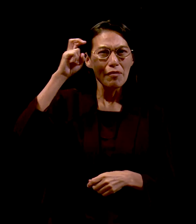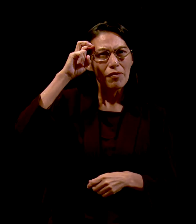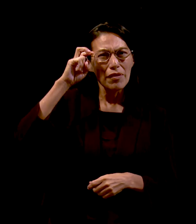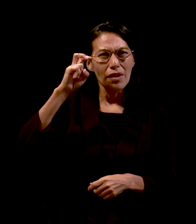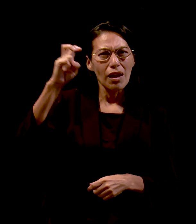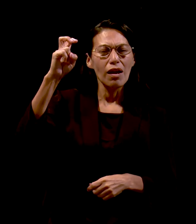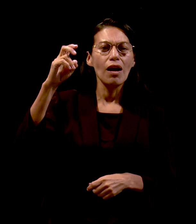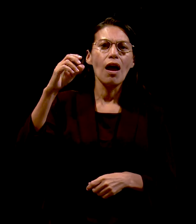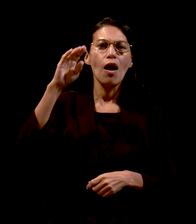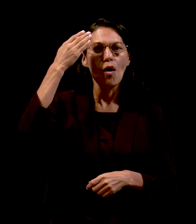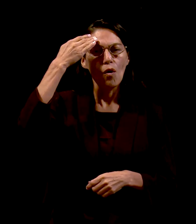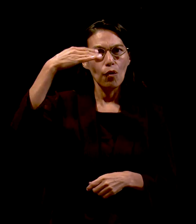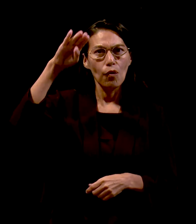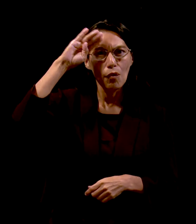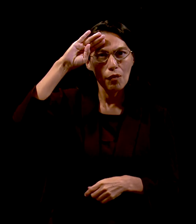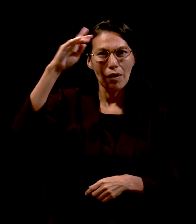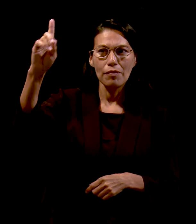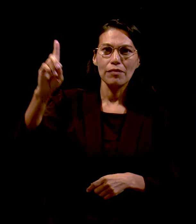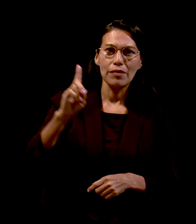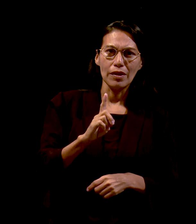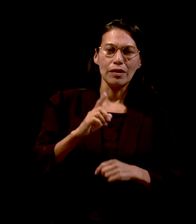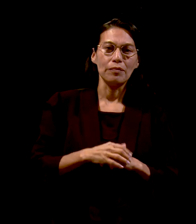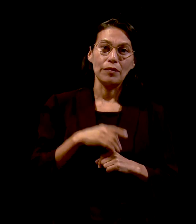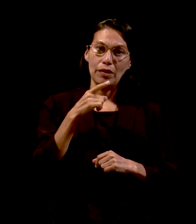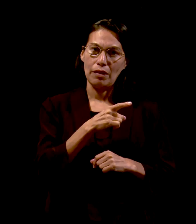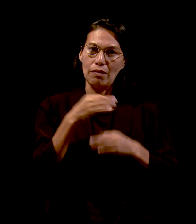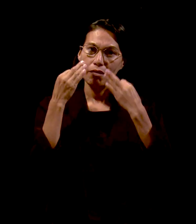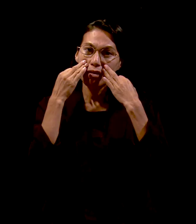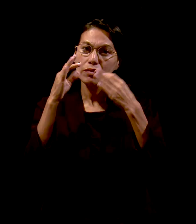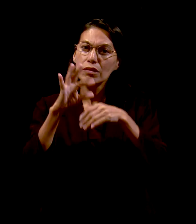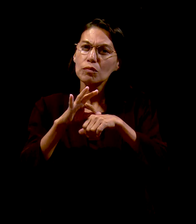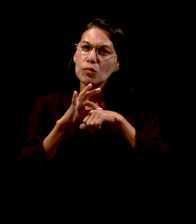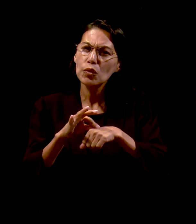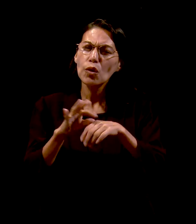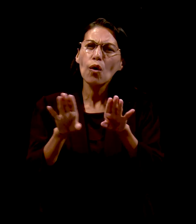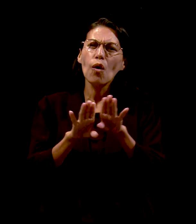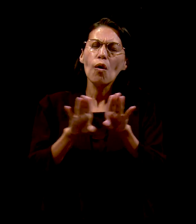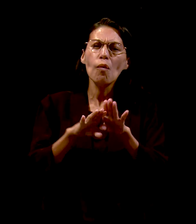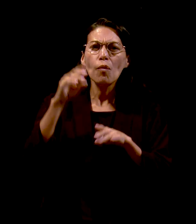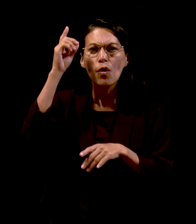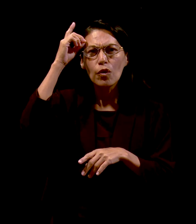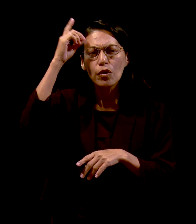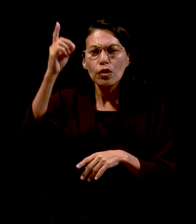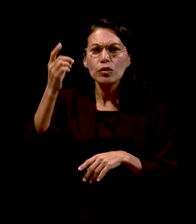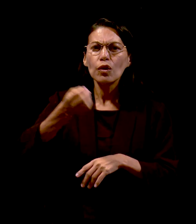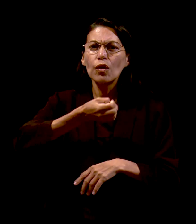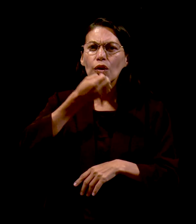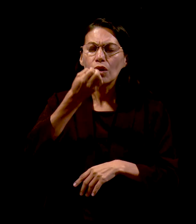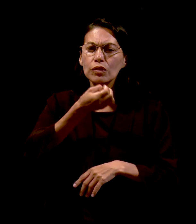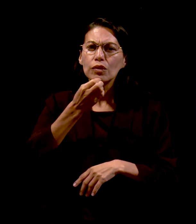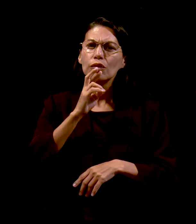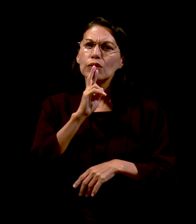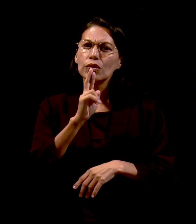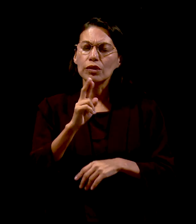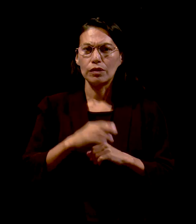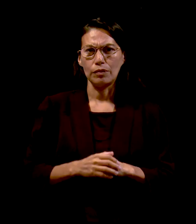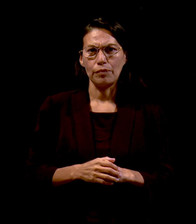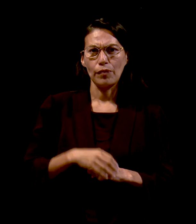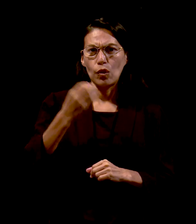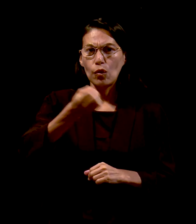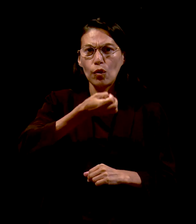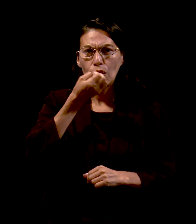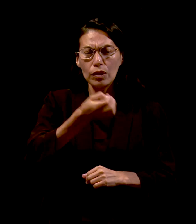y nos dará el testimonio de cómo dios le contesto su oración esa oración